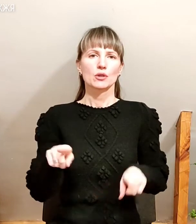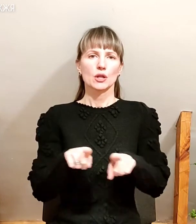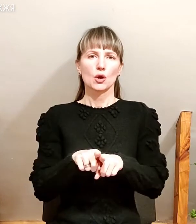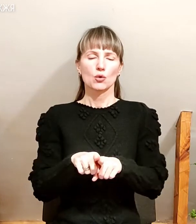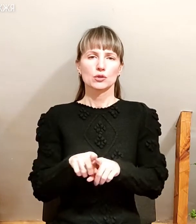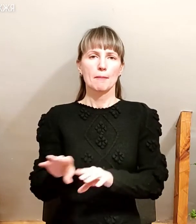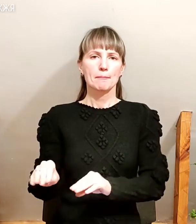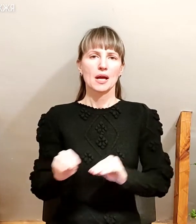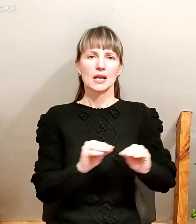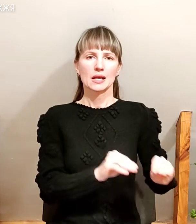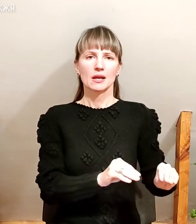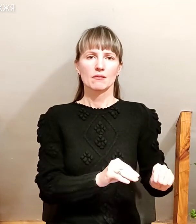переїхав Маріупольський